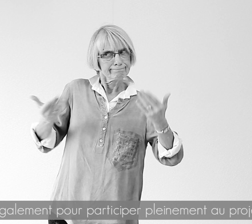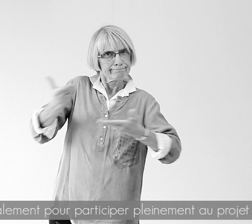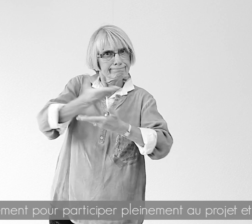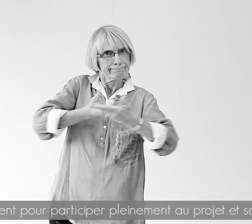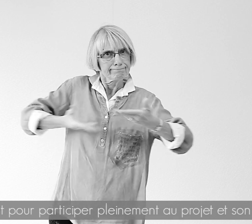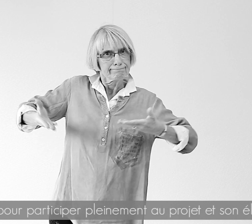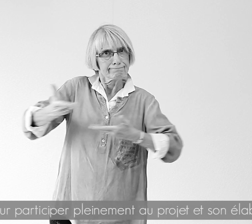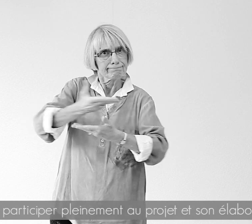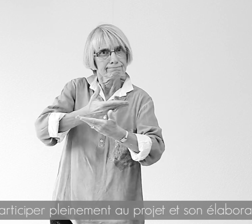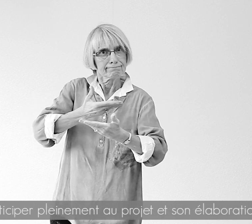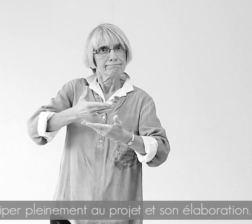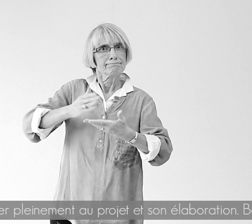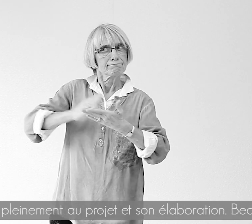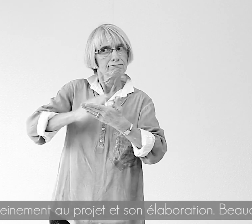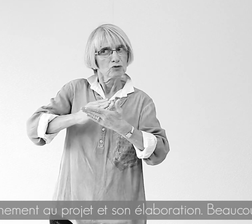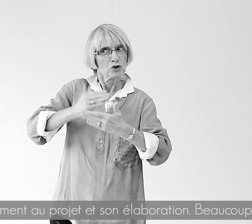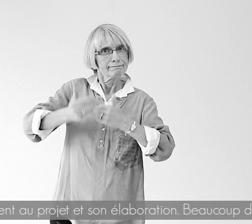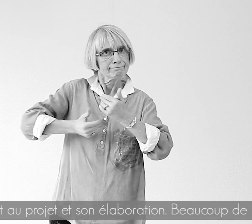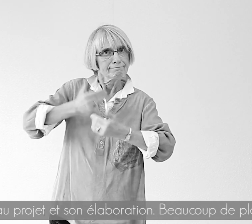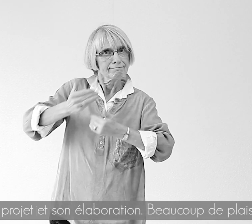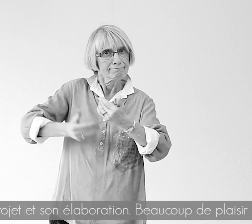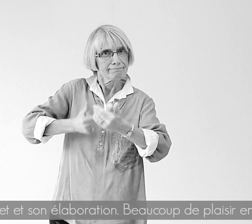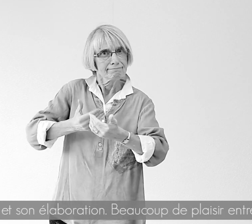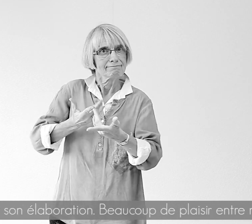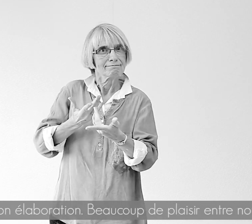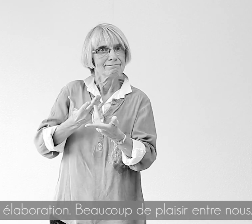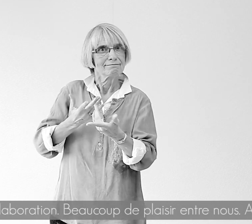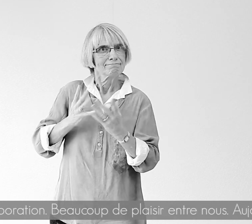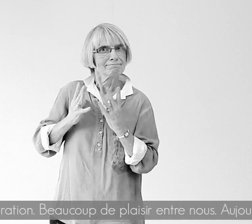projet et son élaboration. Beaucoup de plaisir entre nous.